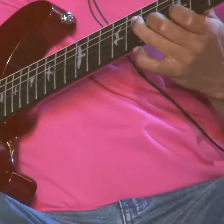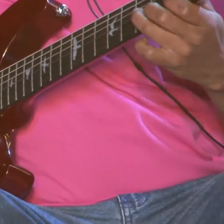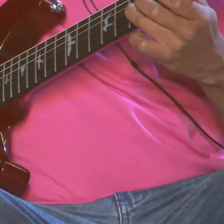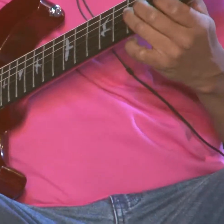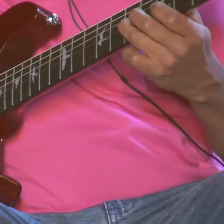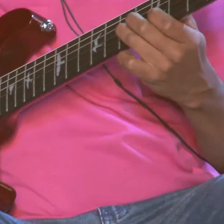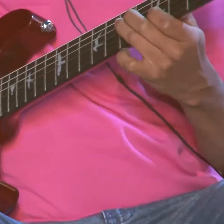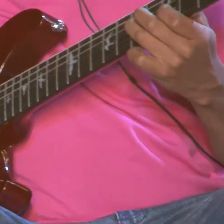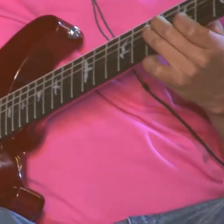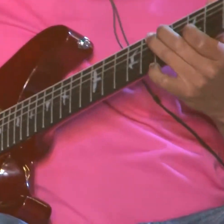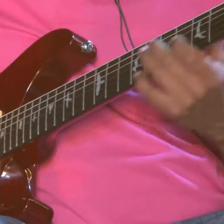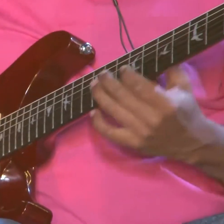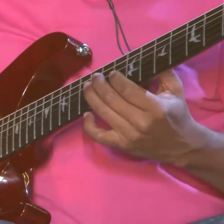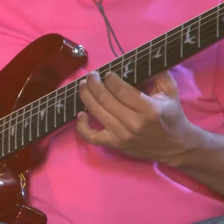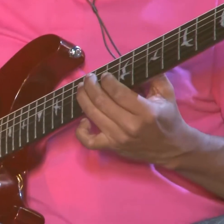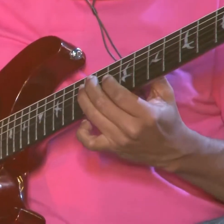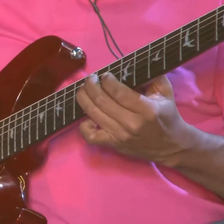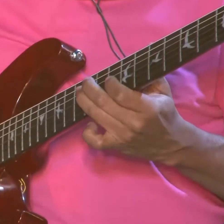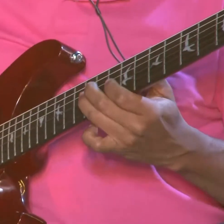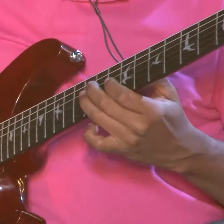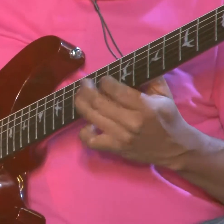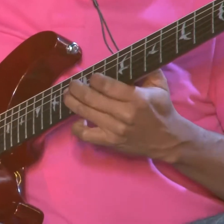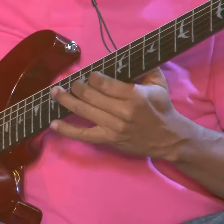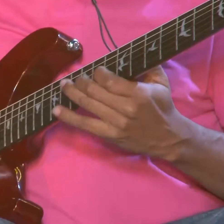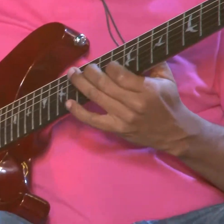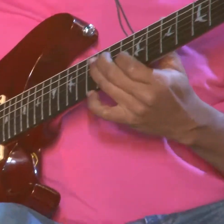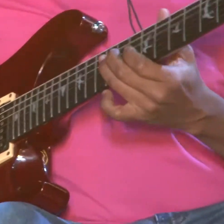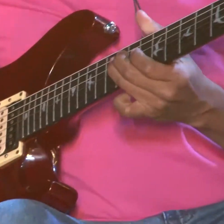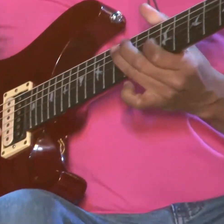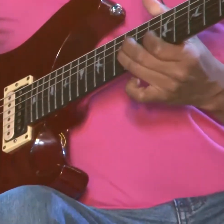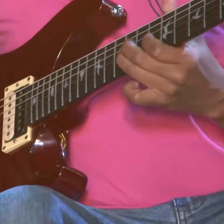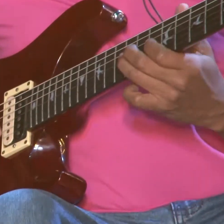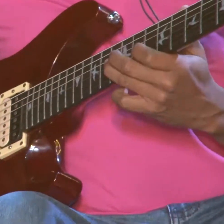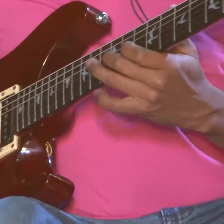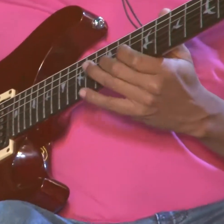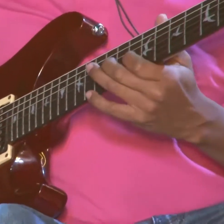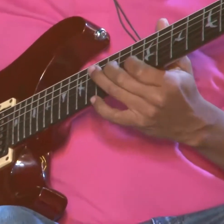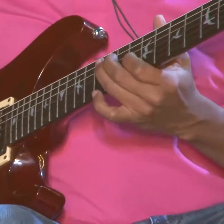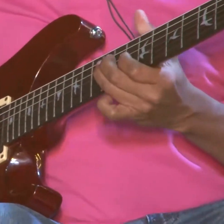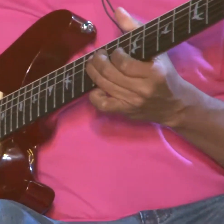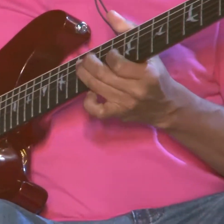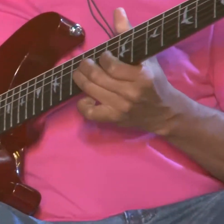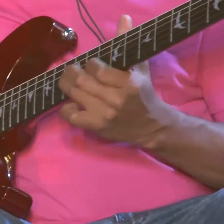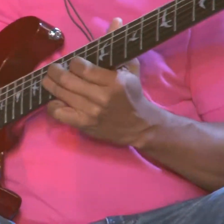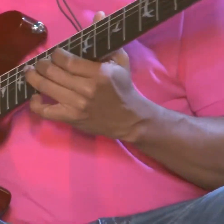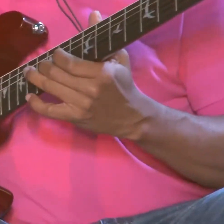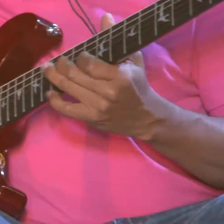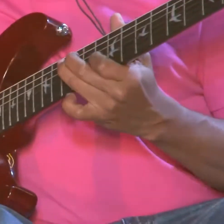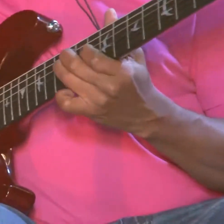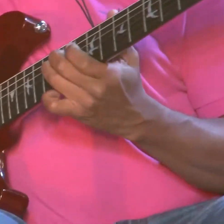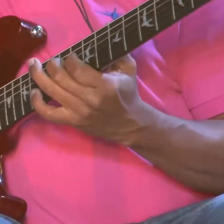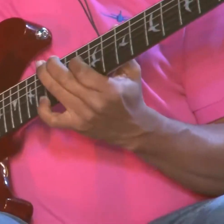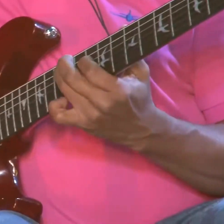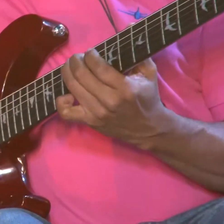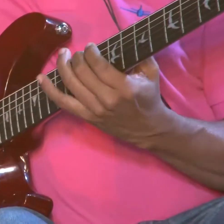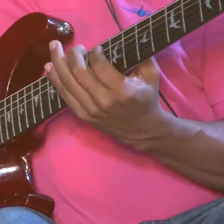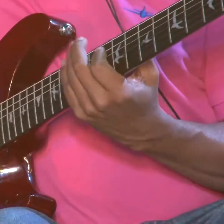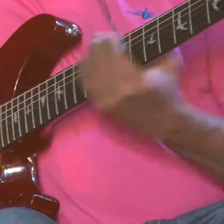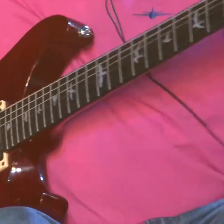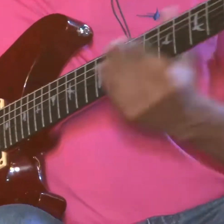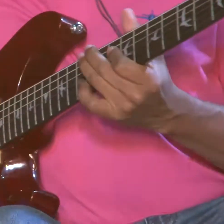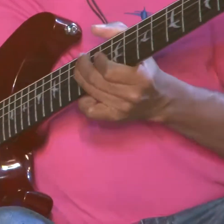nosso interior, então nós podemos ter liberdade de nos rasgar, de cantar com toda liberdade, autoridade e poder